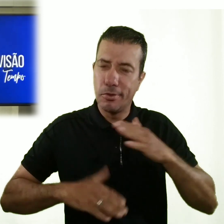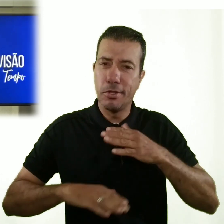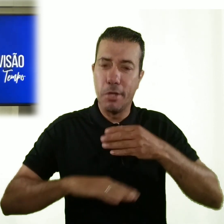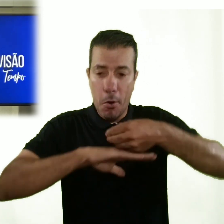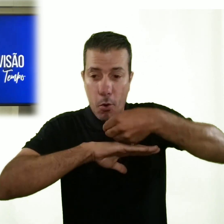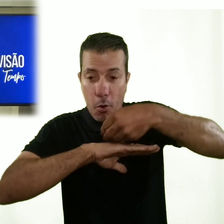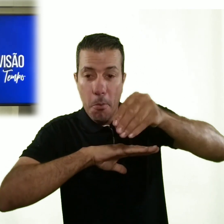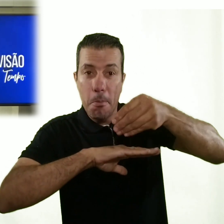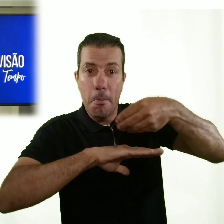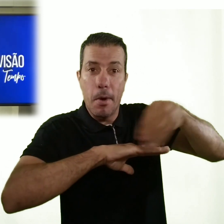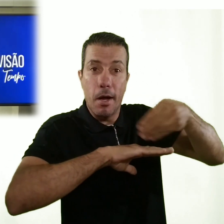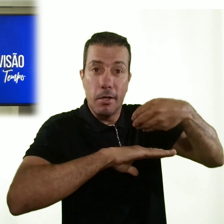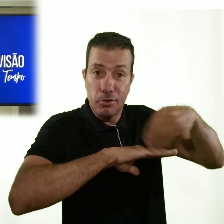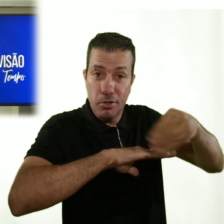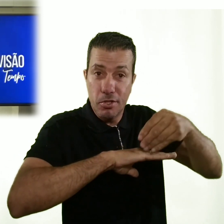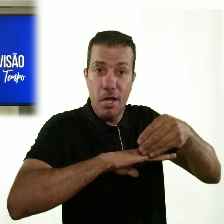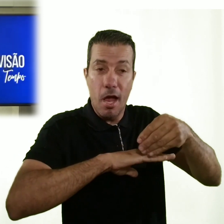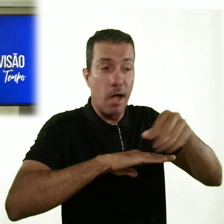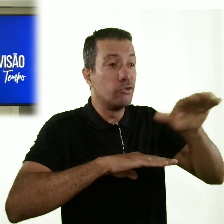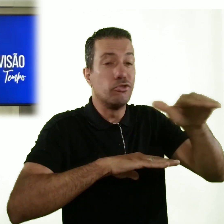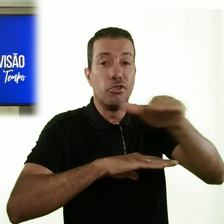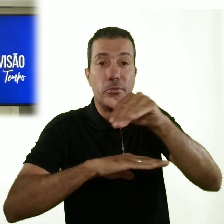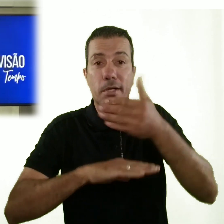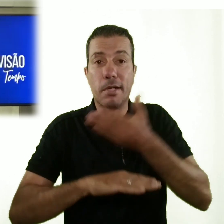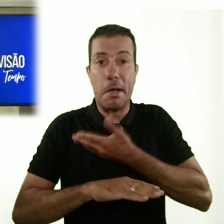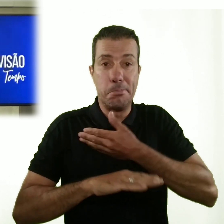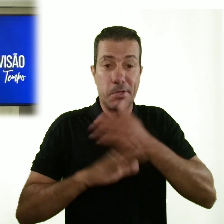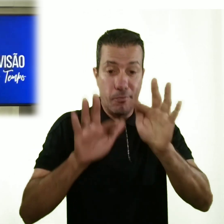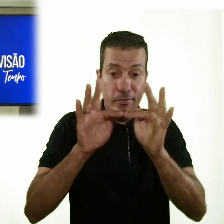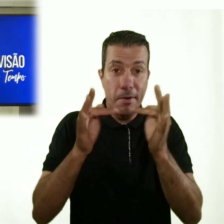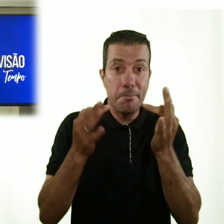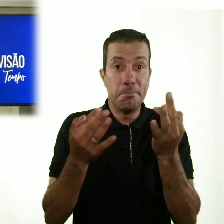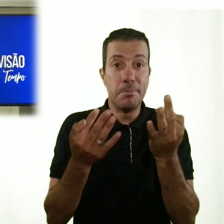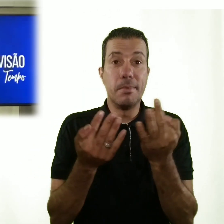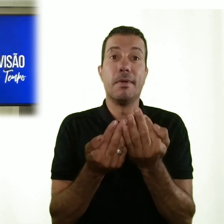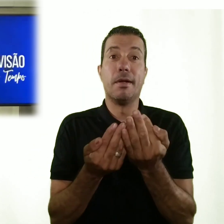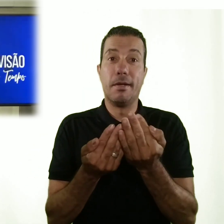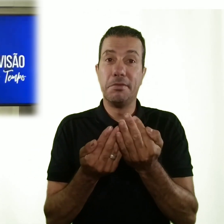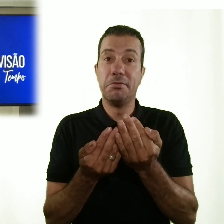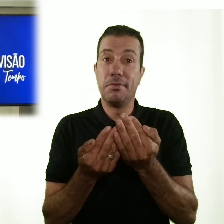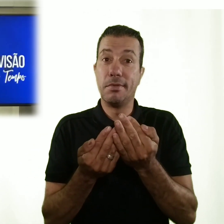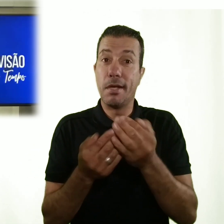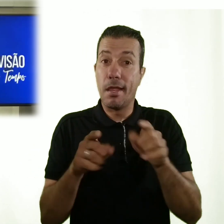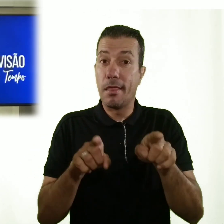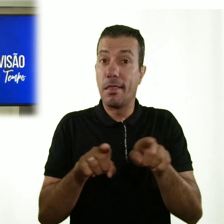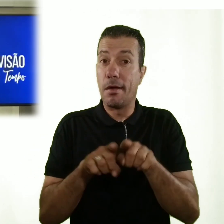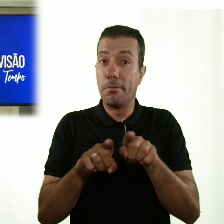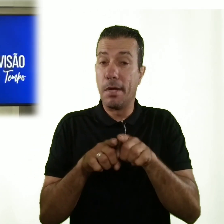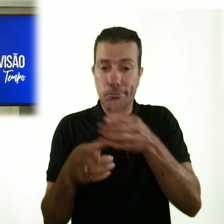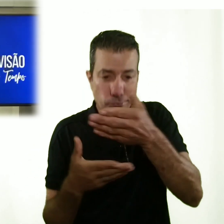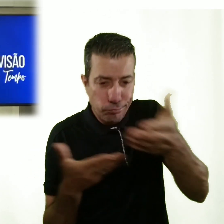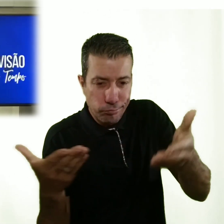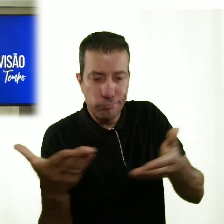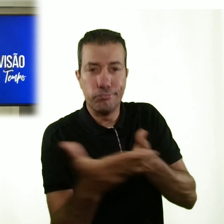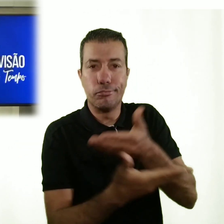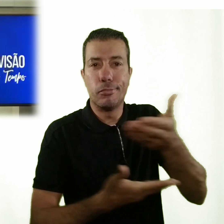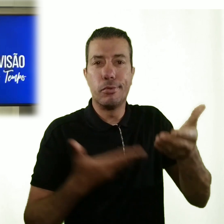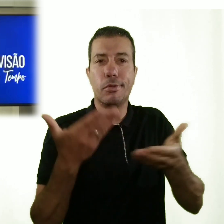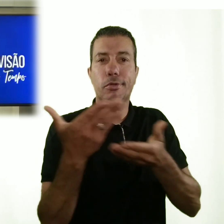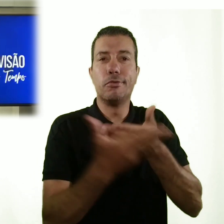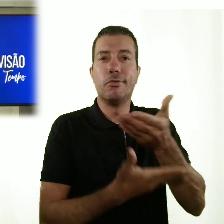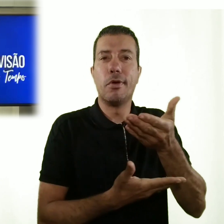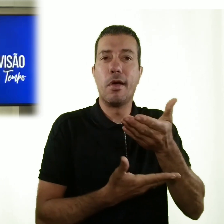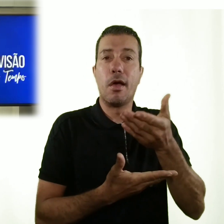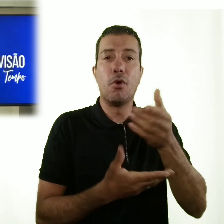para dividir com seus amigos e familiares e, em especial, também interagir conosco. Nós queremos saber de onde você está